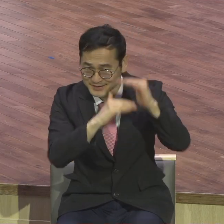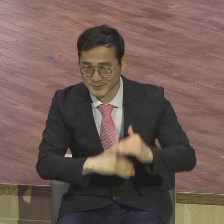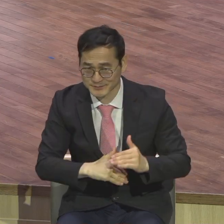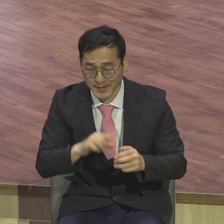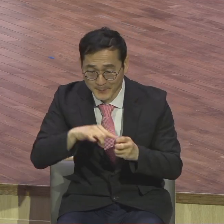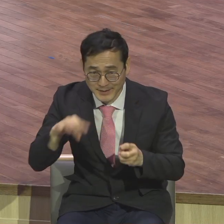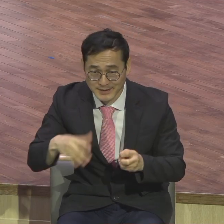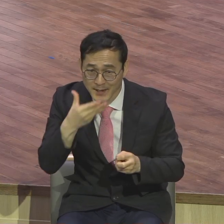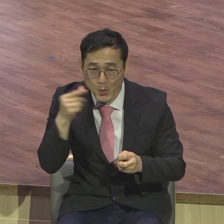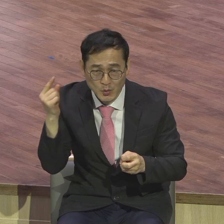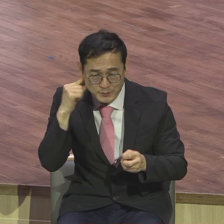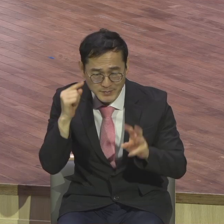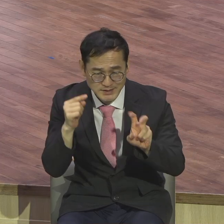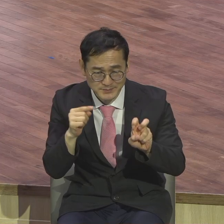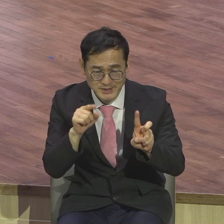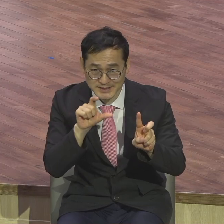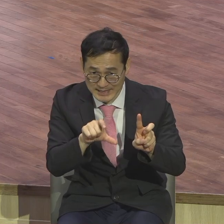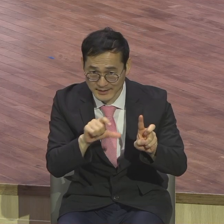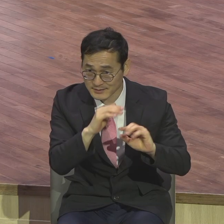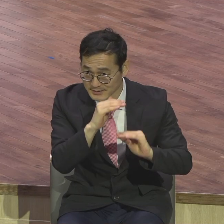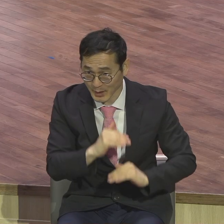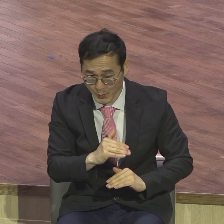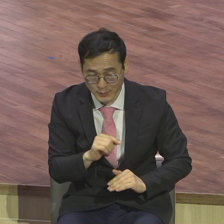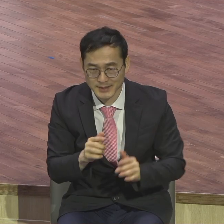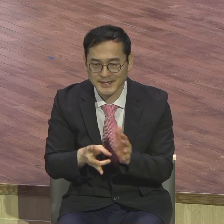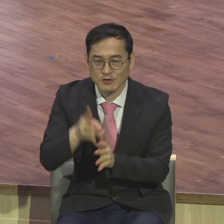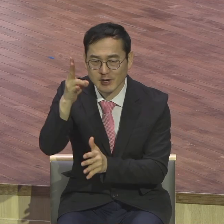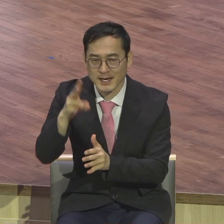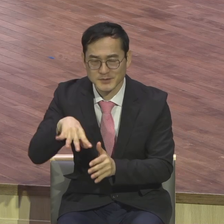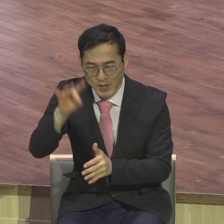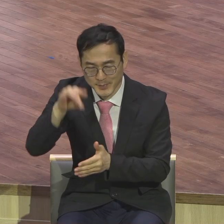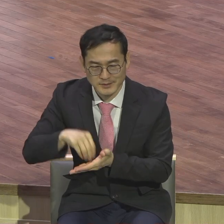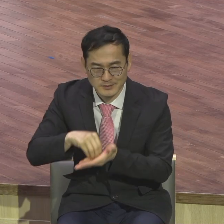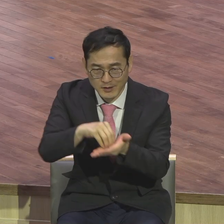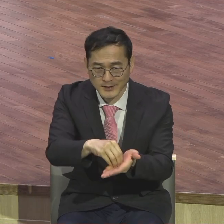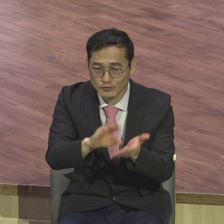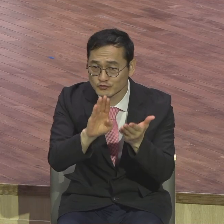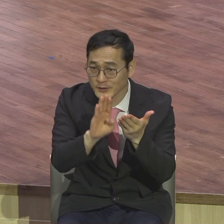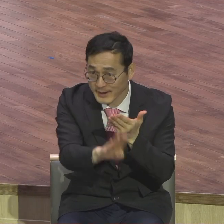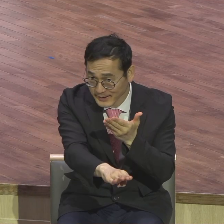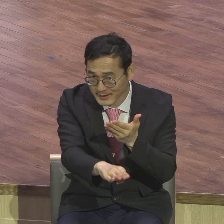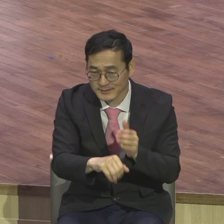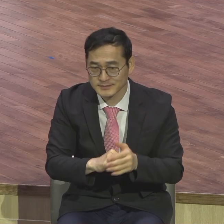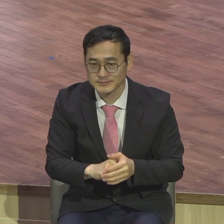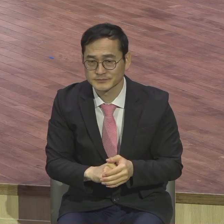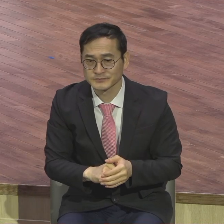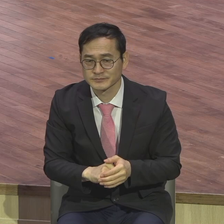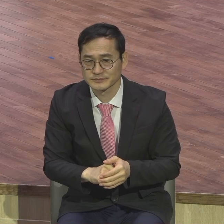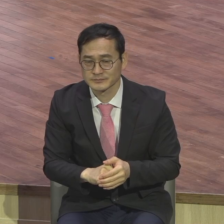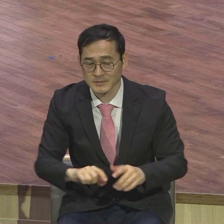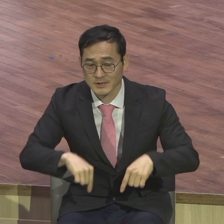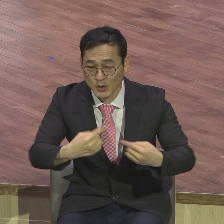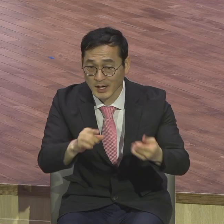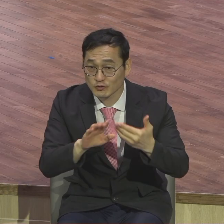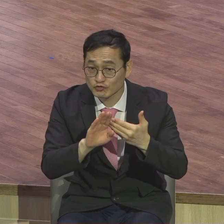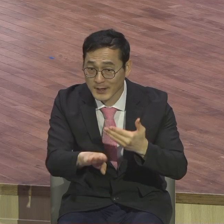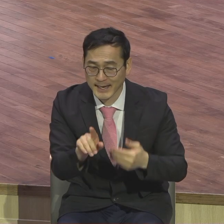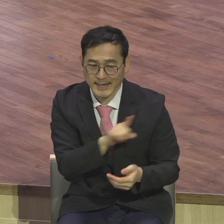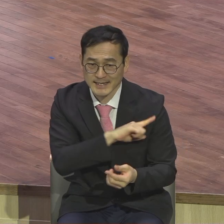21장에서부터 보면 예수님께서 예루살렘에 입성하신 이후에 제일 먼저 한 것이 뭐냐.